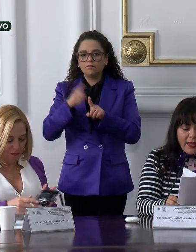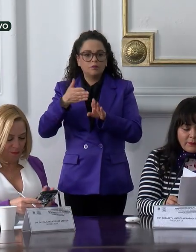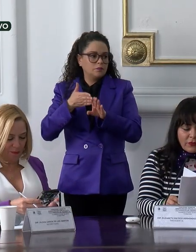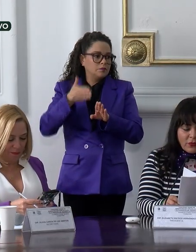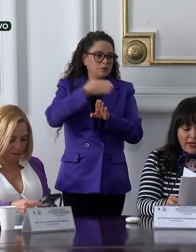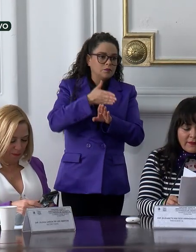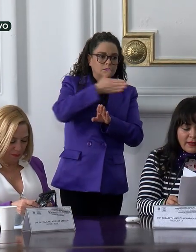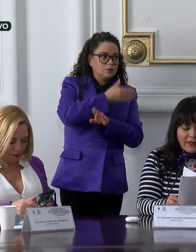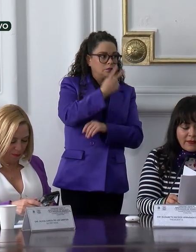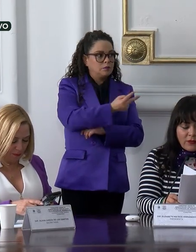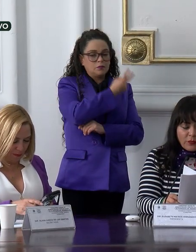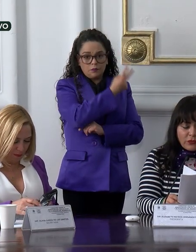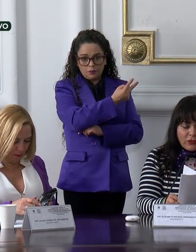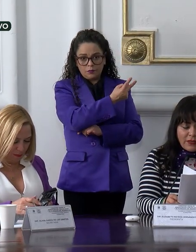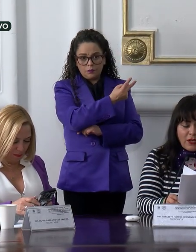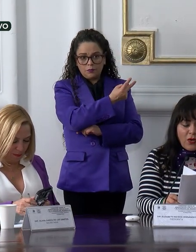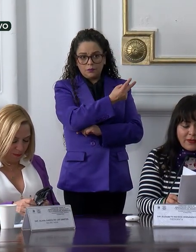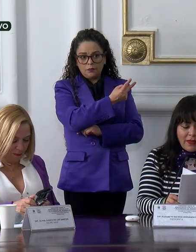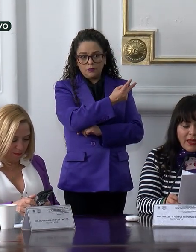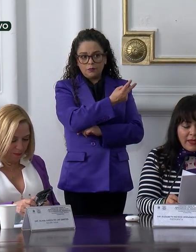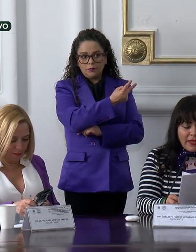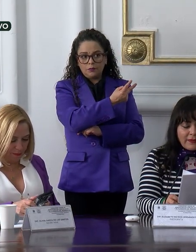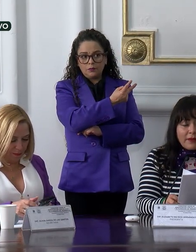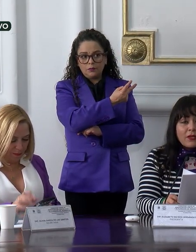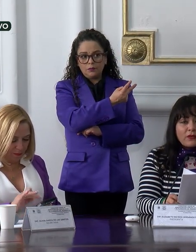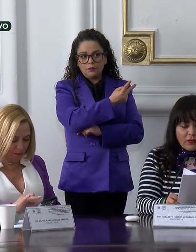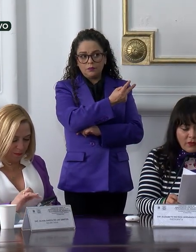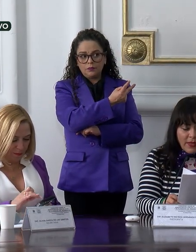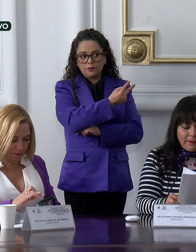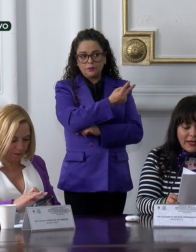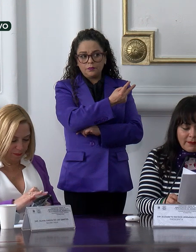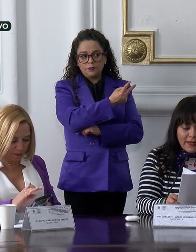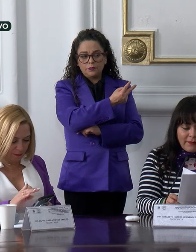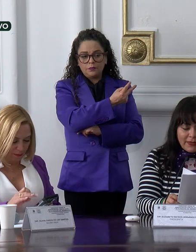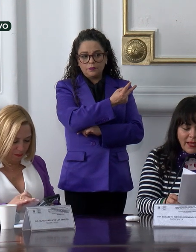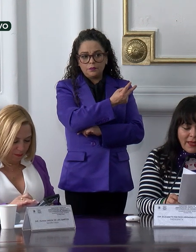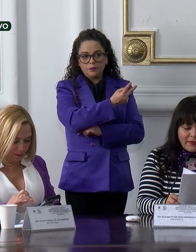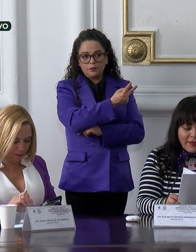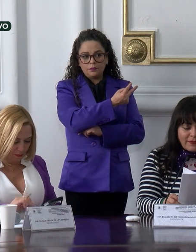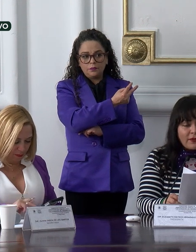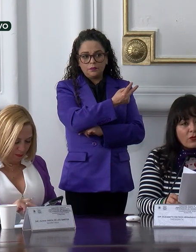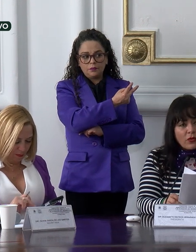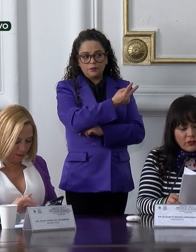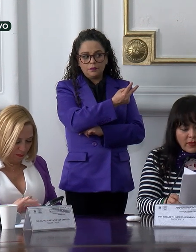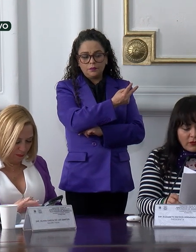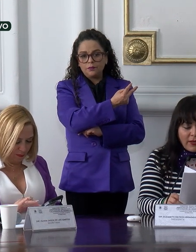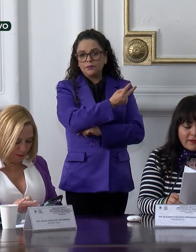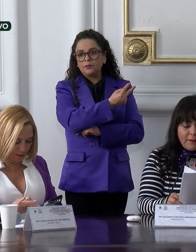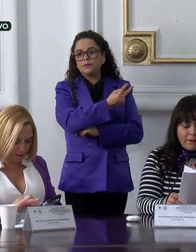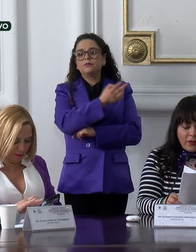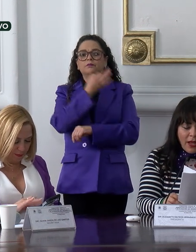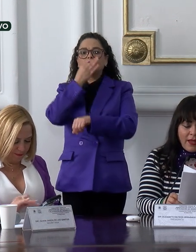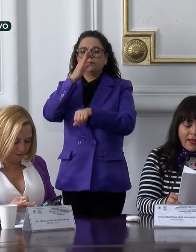de las personas referidas en los puntos anteriores y en términos de economía parlamentaria, se hace de su conocimiento que